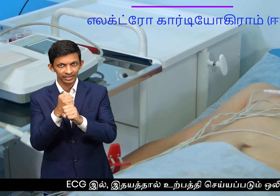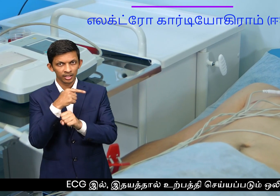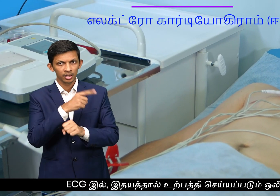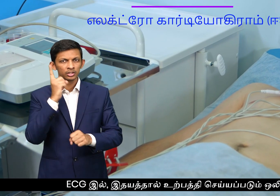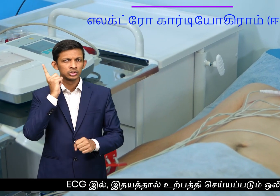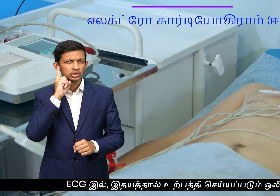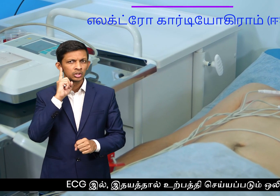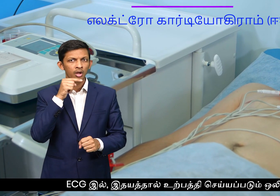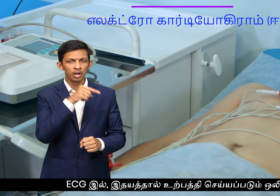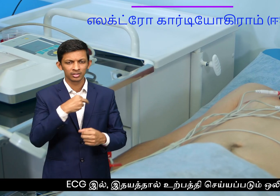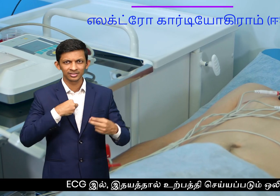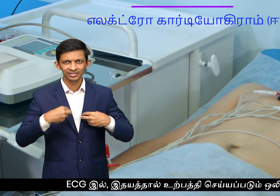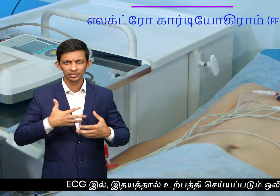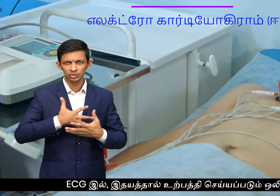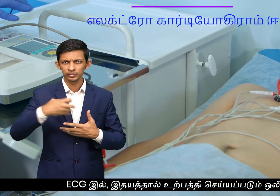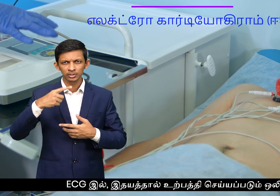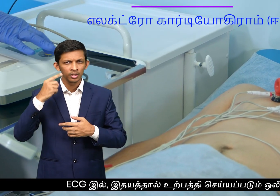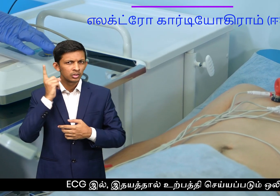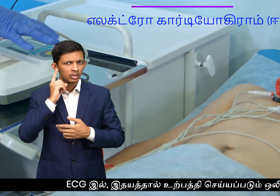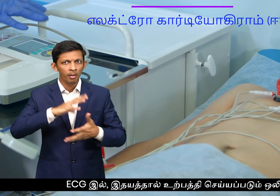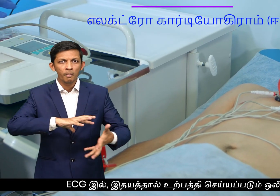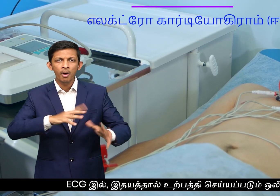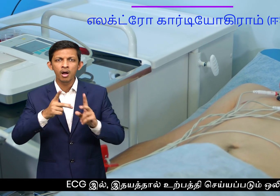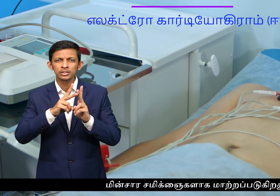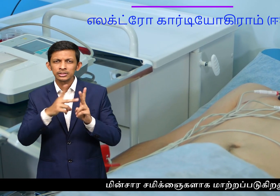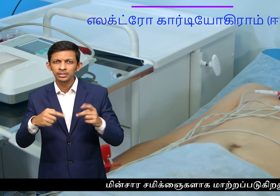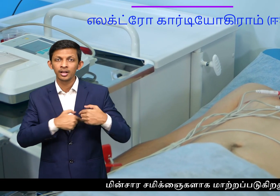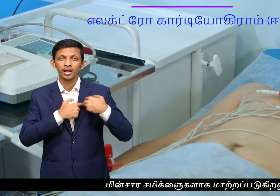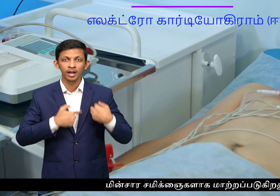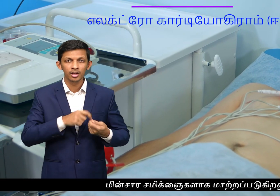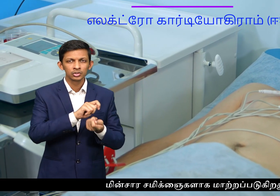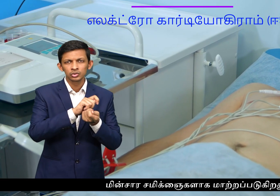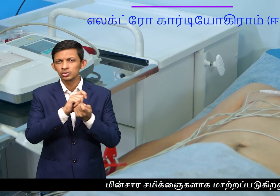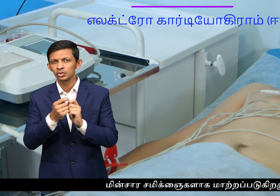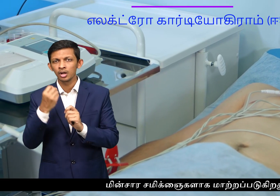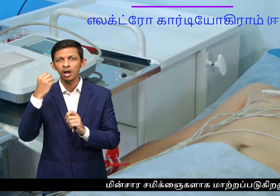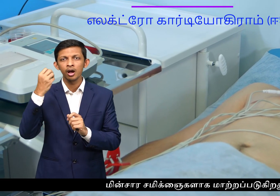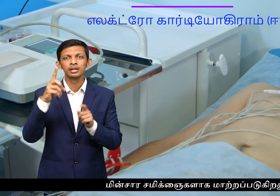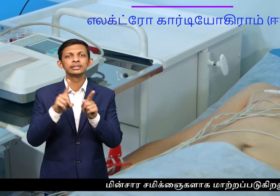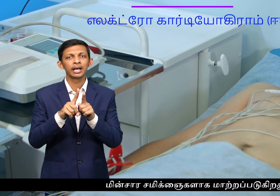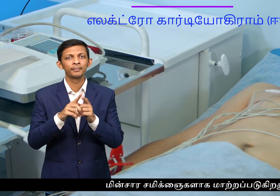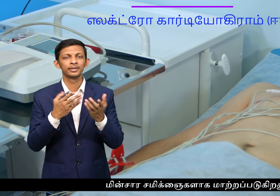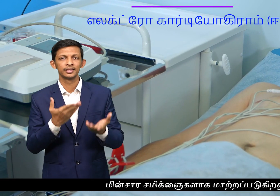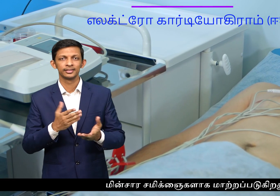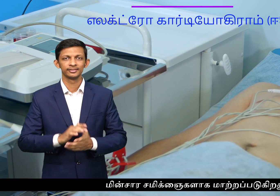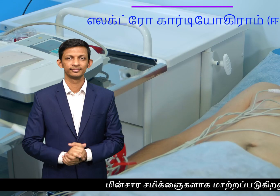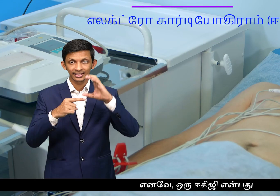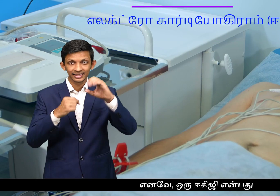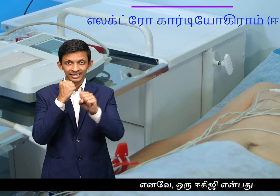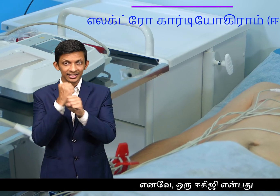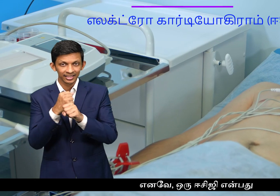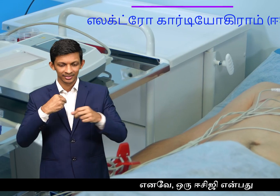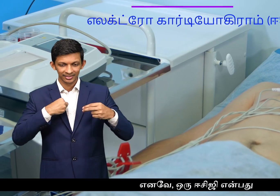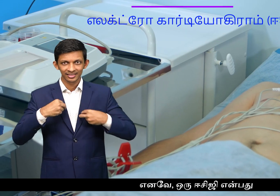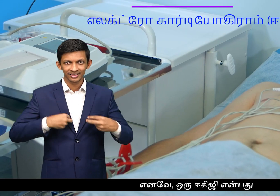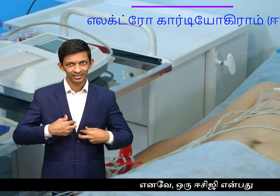இசிஜியில் இதயத்தால் உற்பத்தி செய்யப்படும் ஒலி மாறுபாடு மின்சார சமிக்ஞைகளாக மாற்றப்படுகிறது.